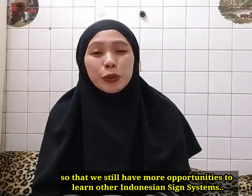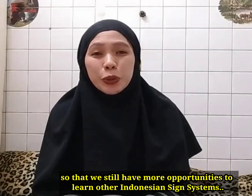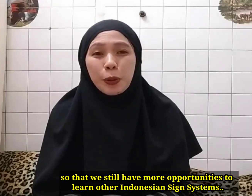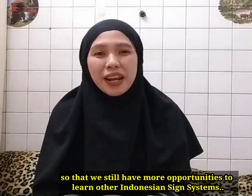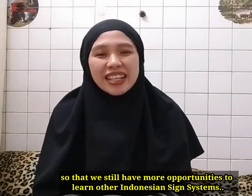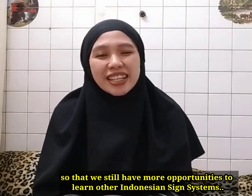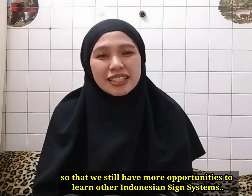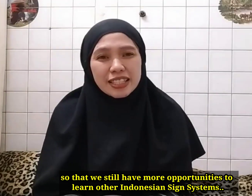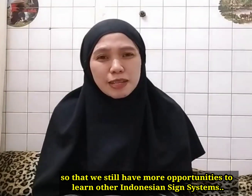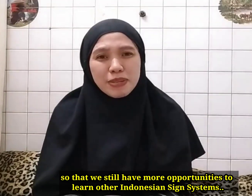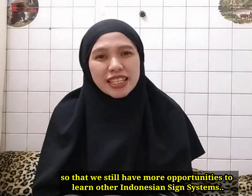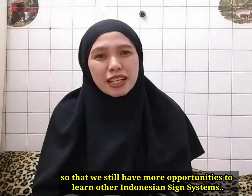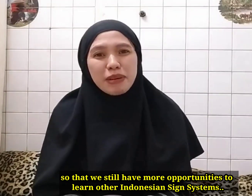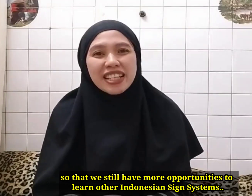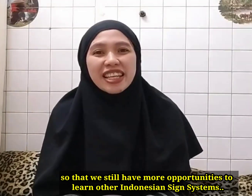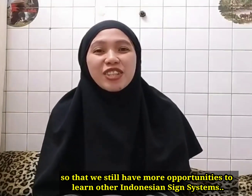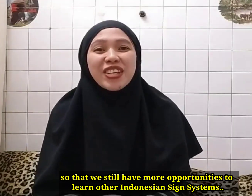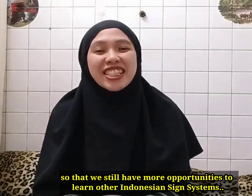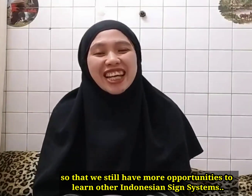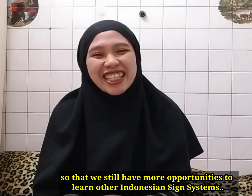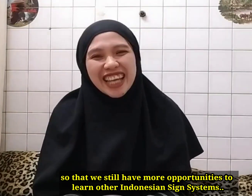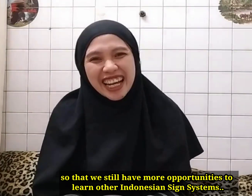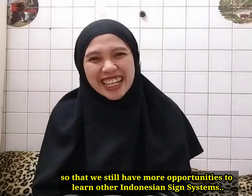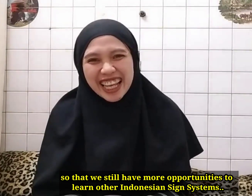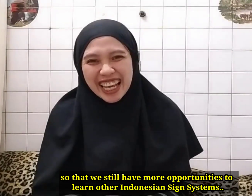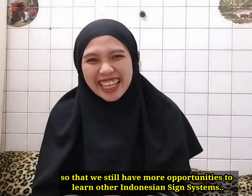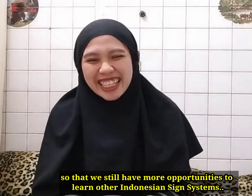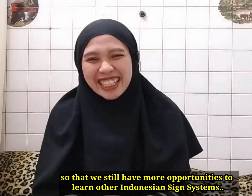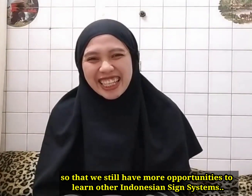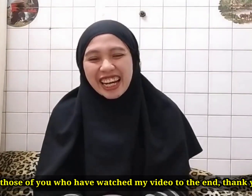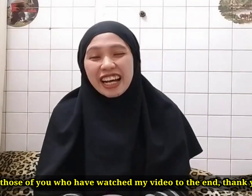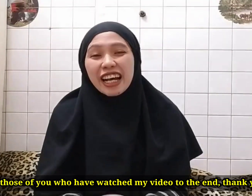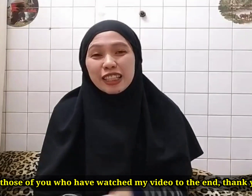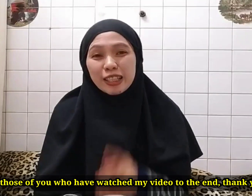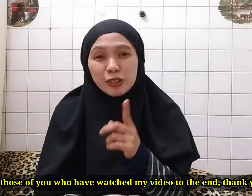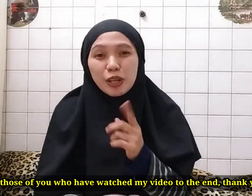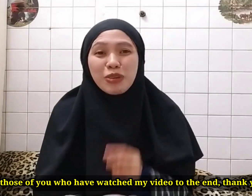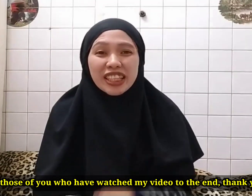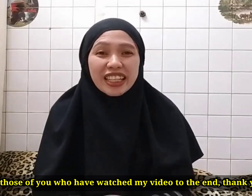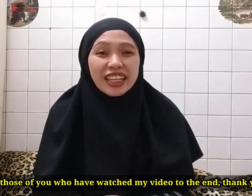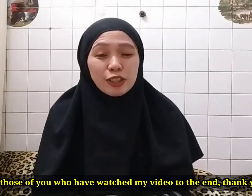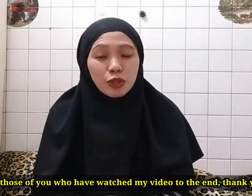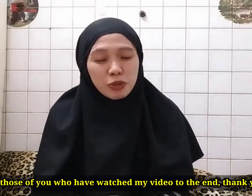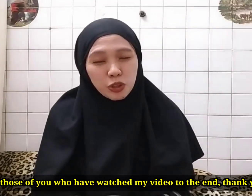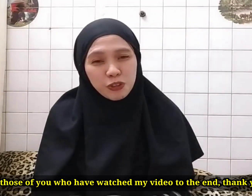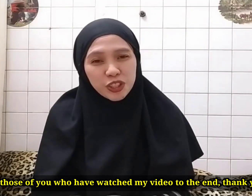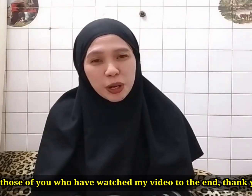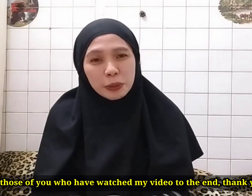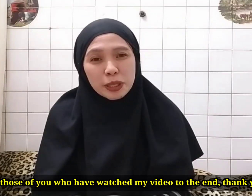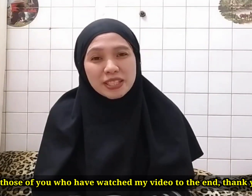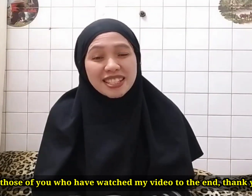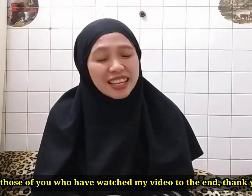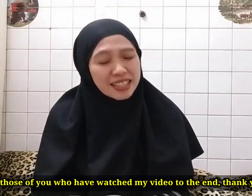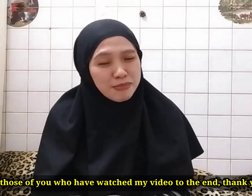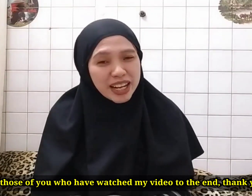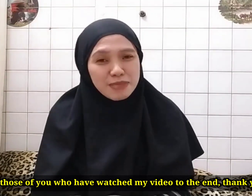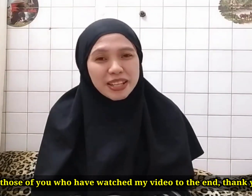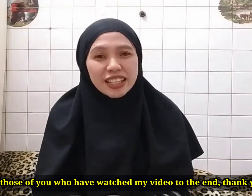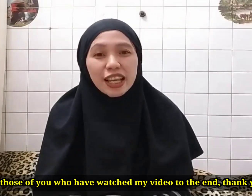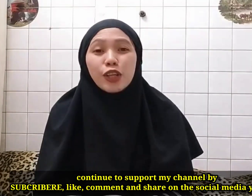untuk belajar sistem isyarat bahasa Indonesia yang lainnya. Terus juga buat kalian yang sudah menonton video aku sampai selesai, terima kasih banyak ya.